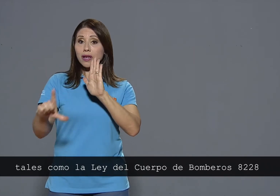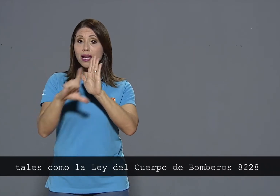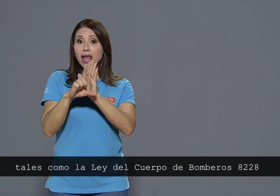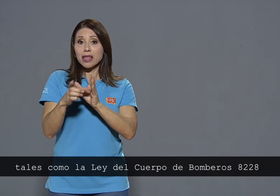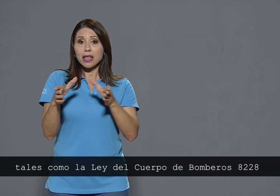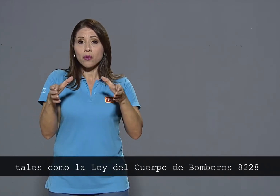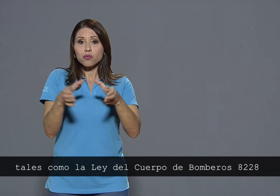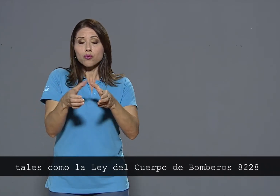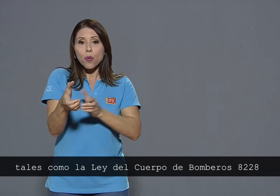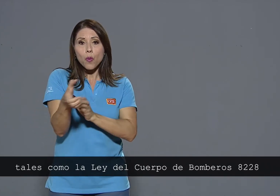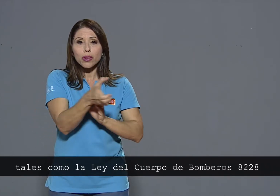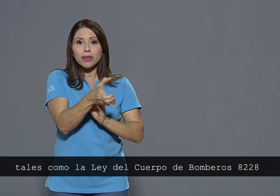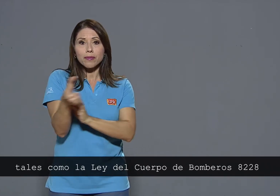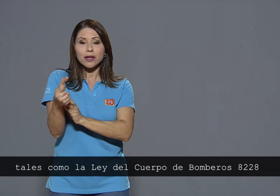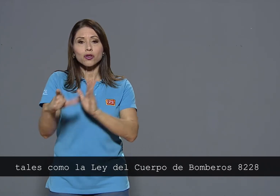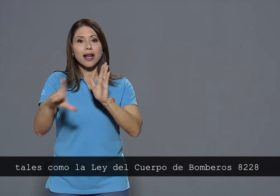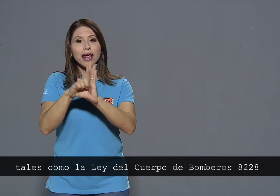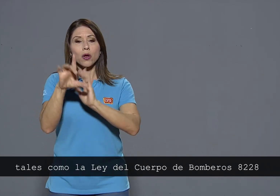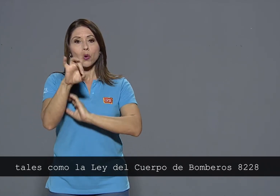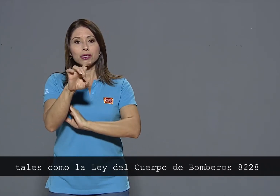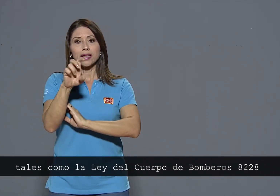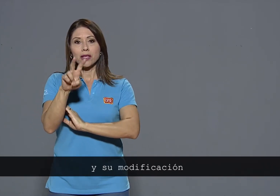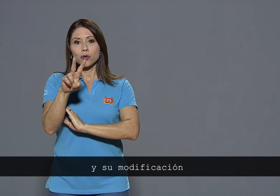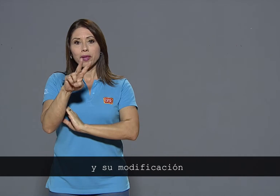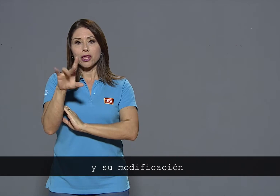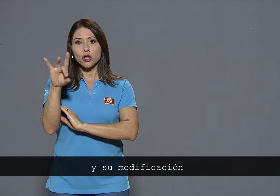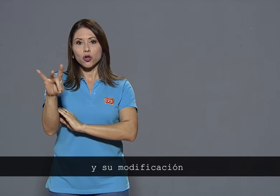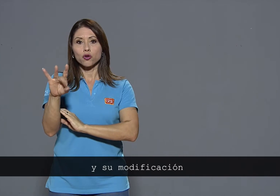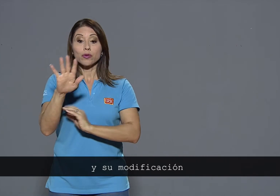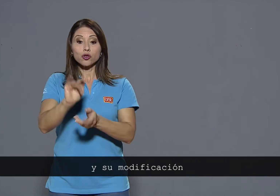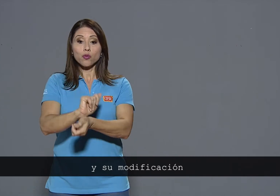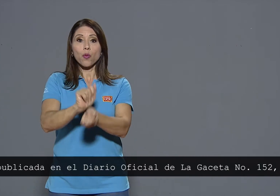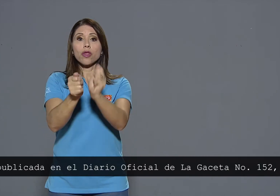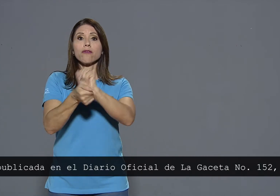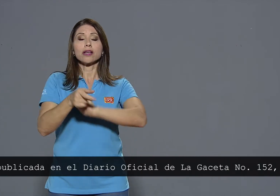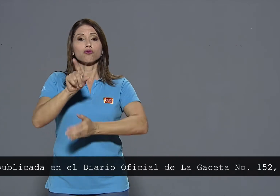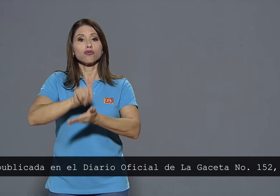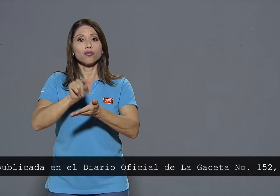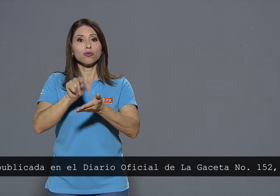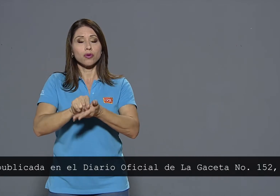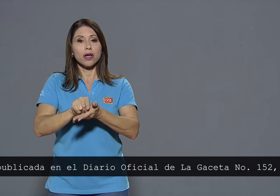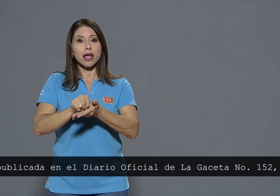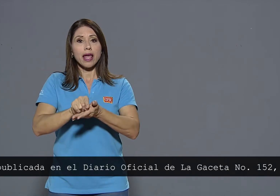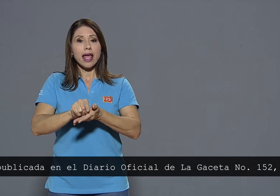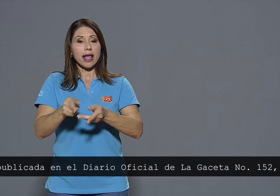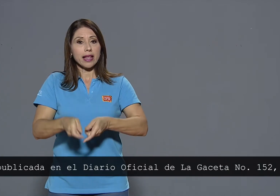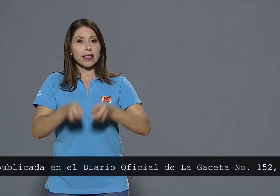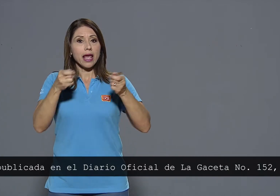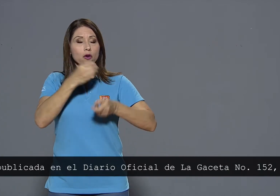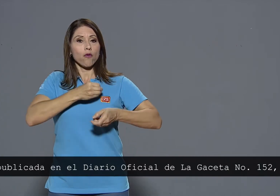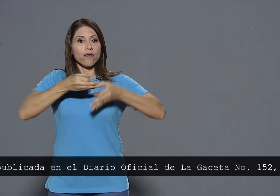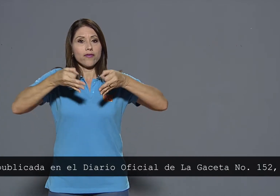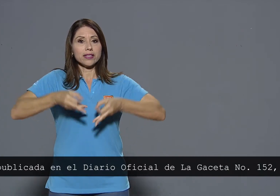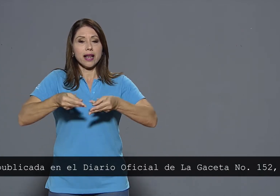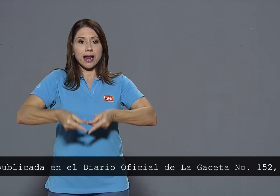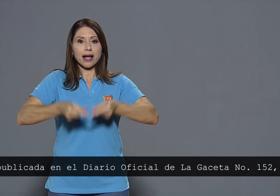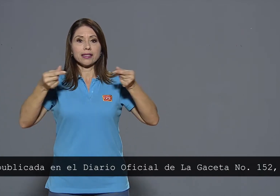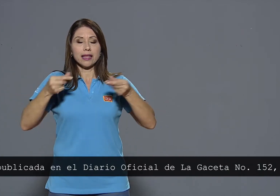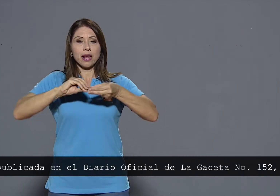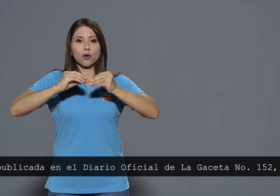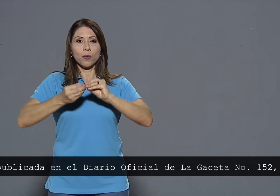Ley del Cuerpo de Bomberos 8228 y su modificación publicada en el Diario Oficial de la Gaceta